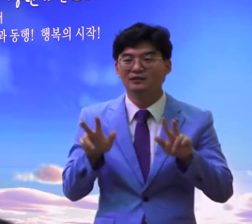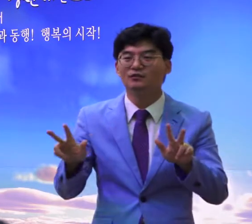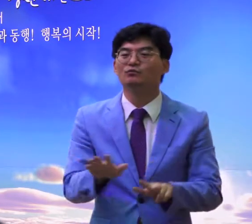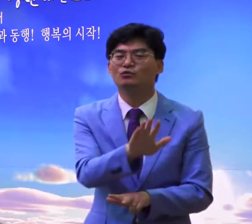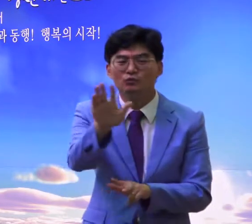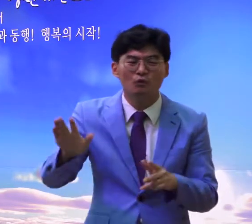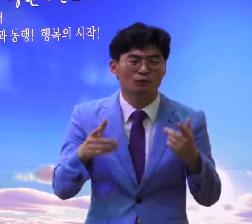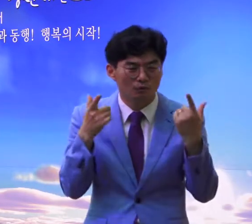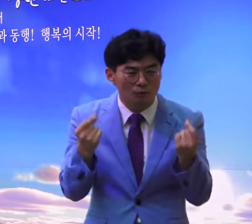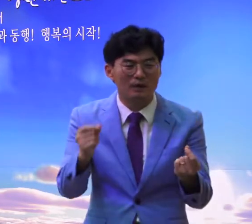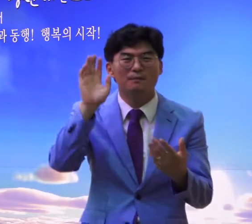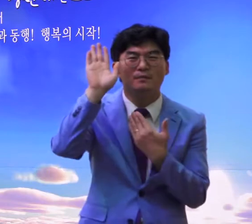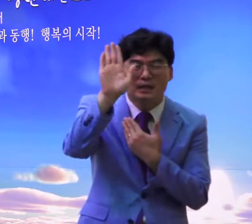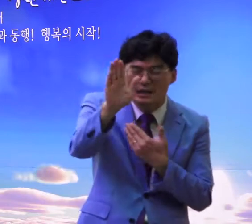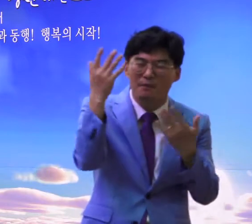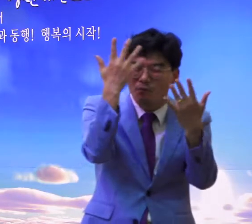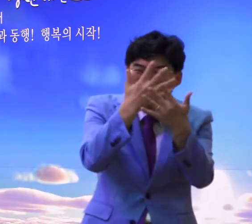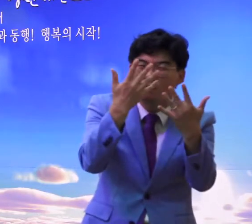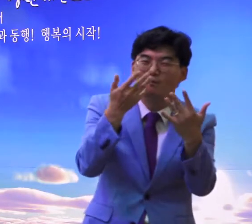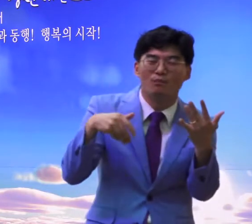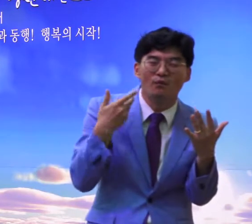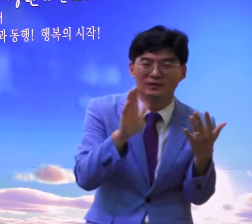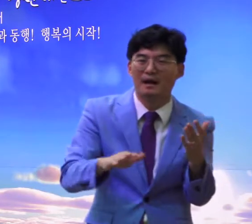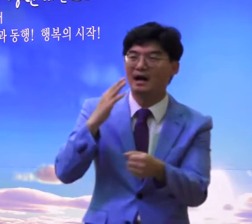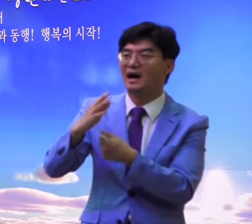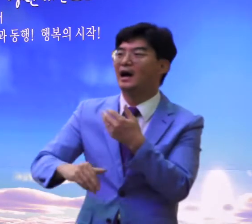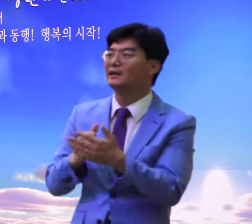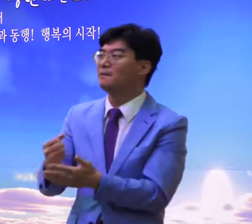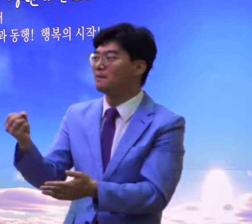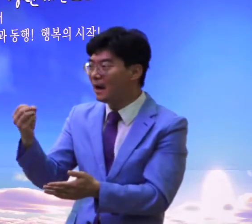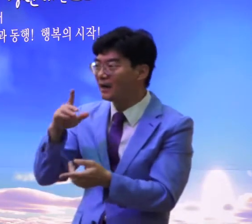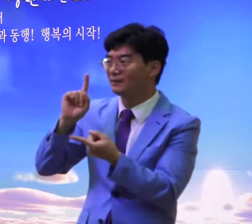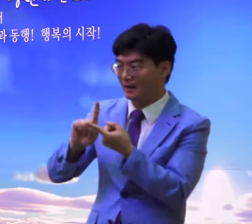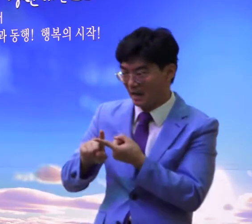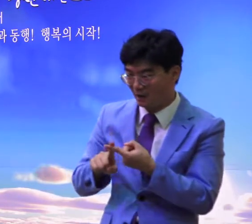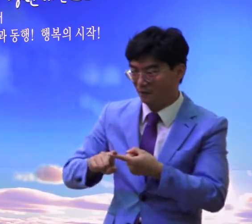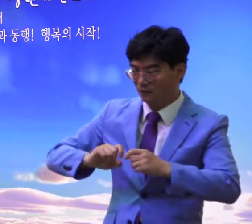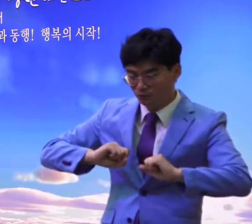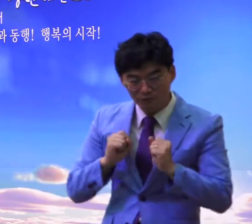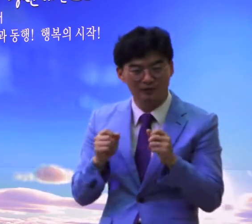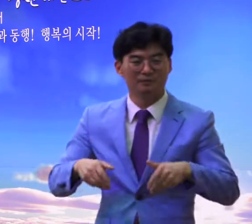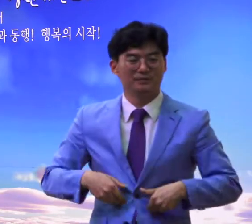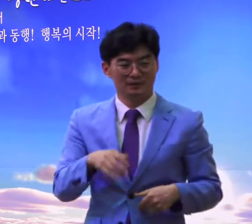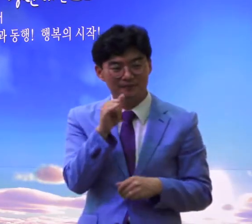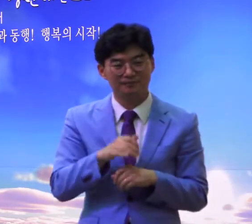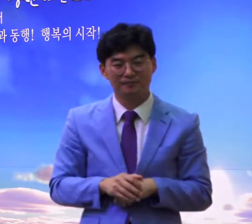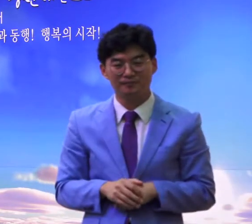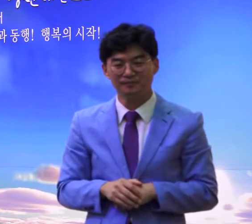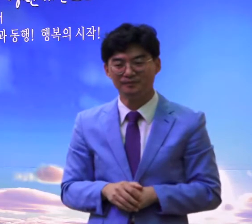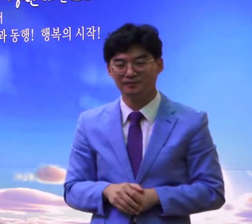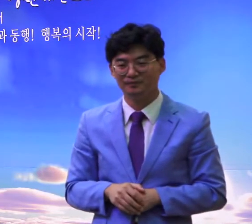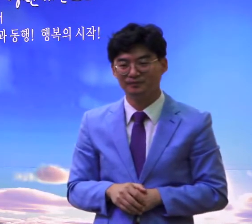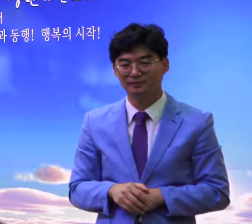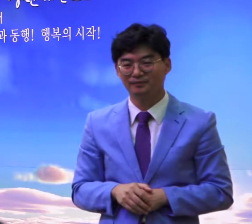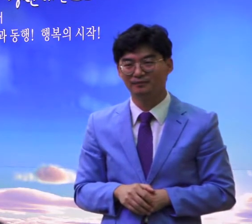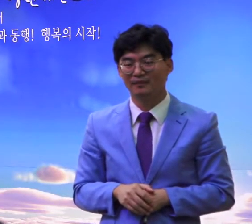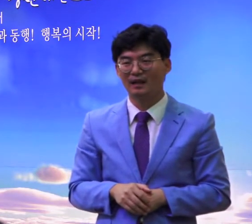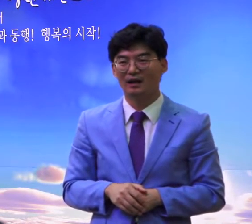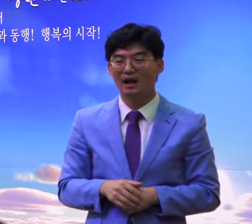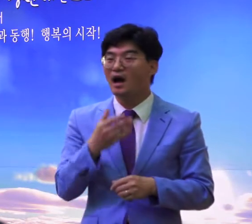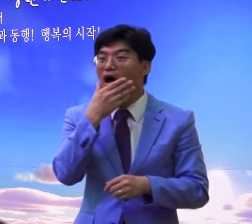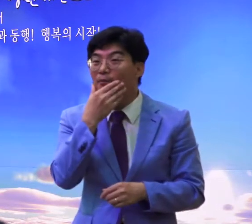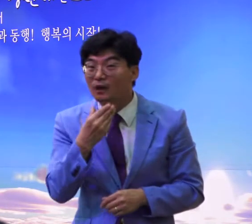믿습니다. 아브라함이 창세기 12장에서 하나님의 명령을 들을 때에 하란에 있었습니다. 그